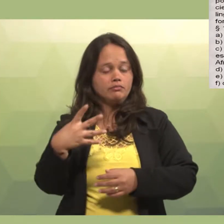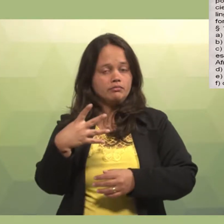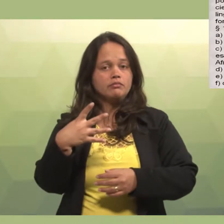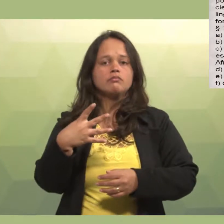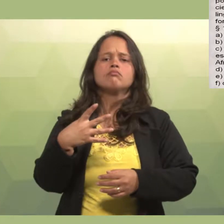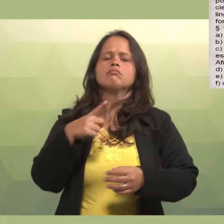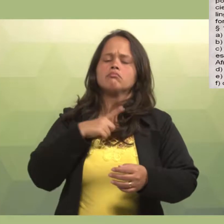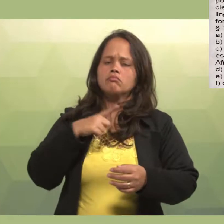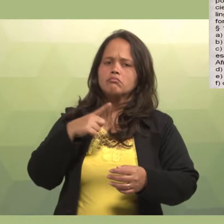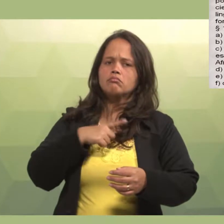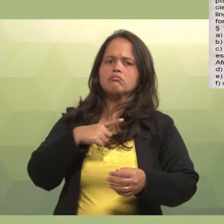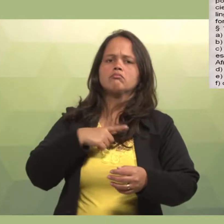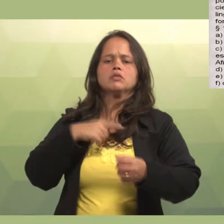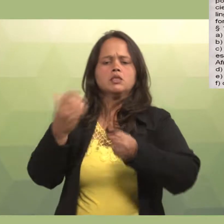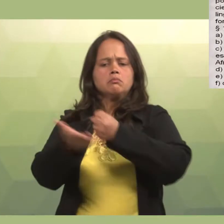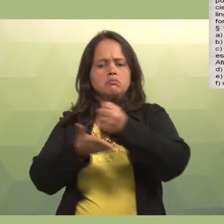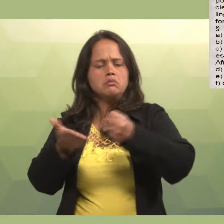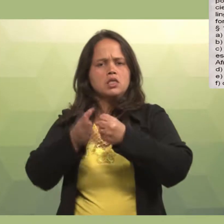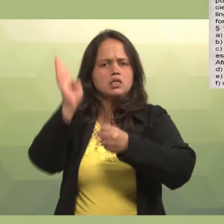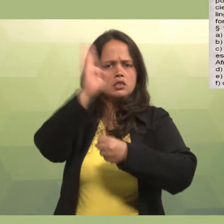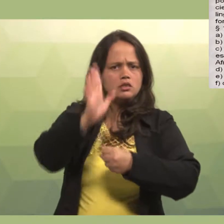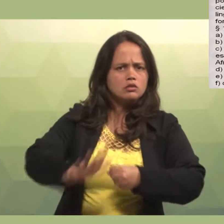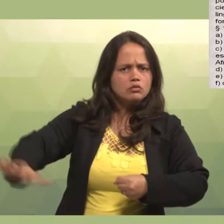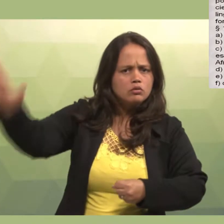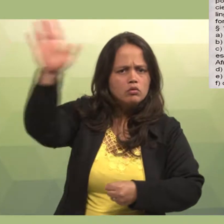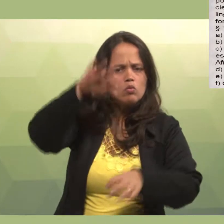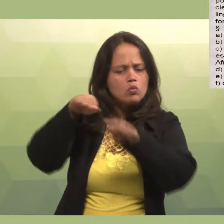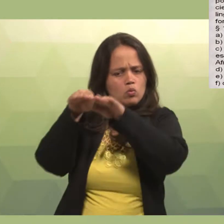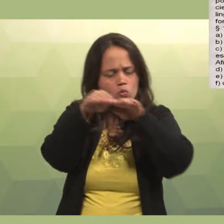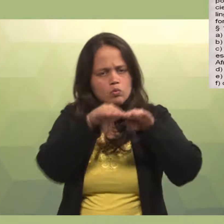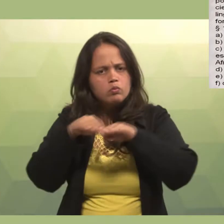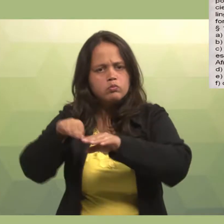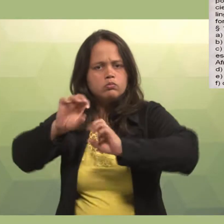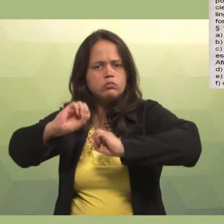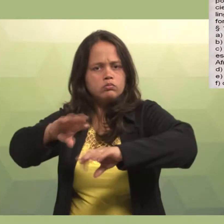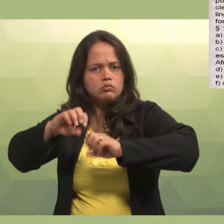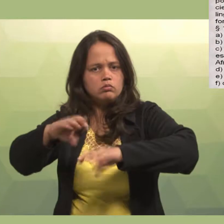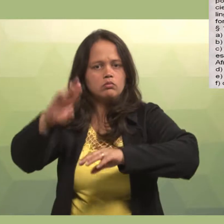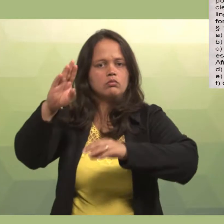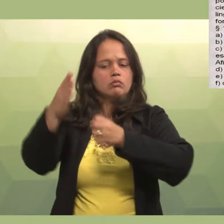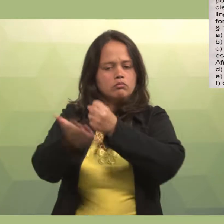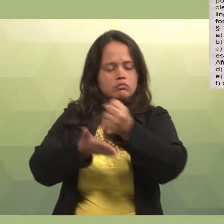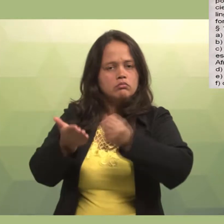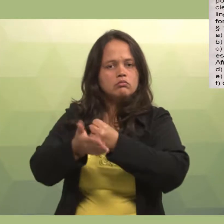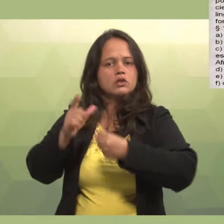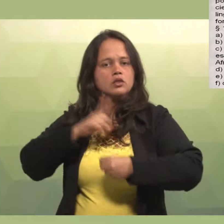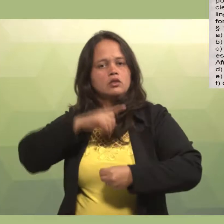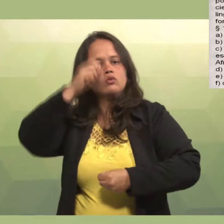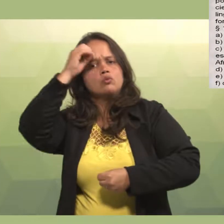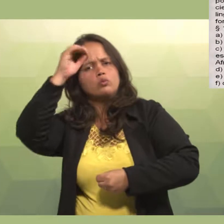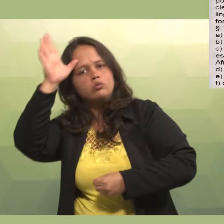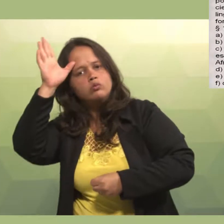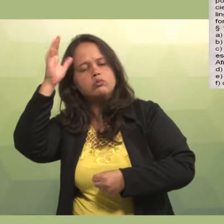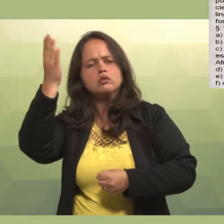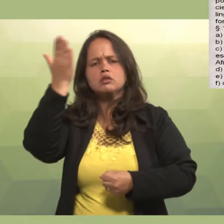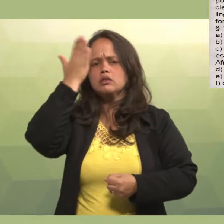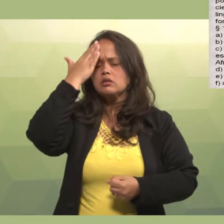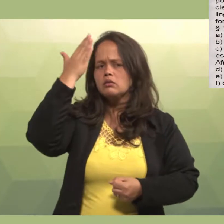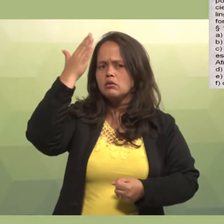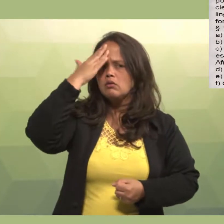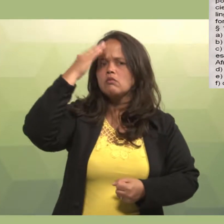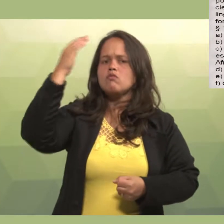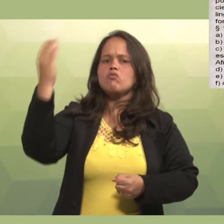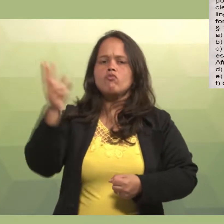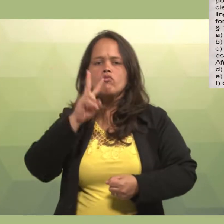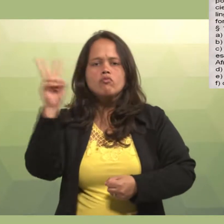Educação Básica constitui-se de conhecimentos, saberes e valores produzidos culturalmente, expressos